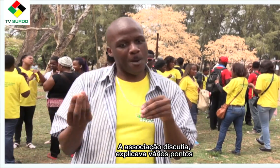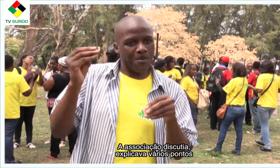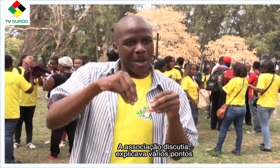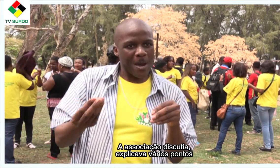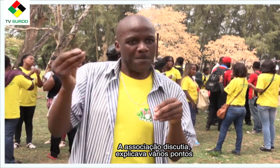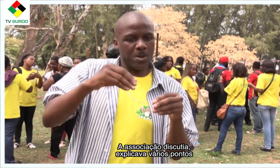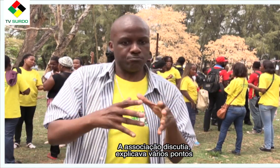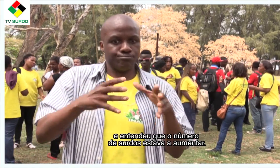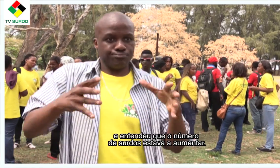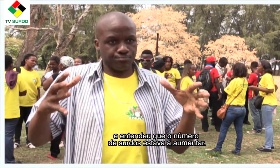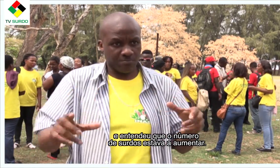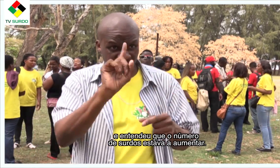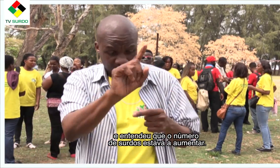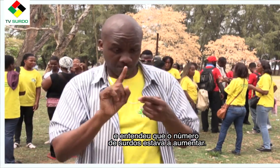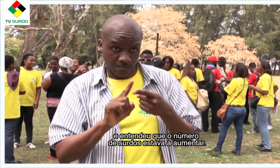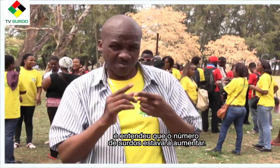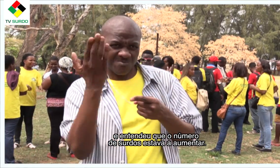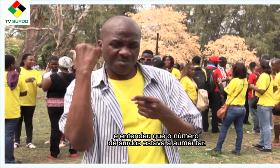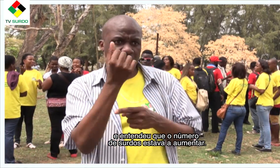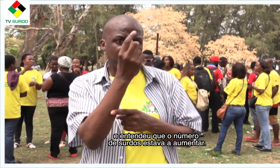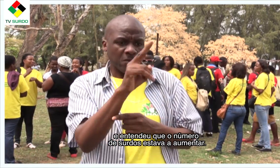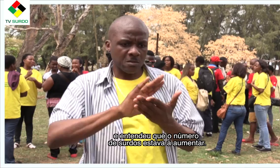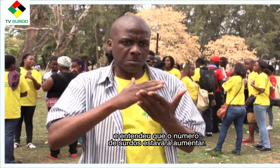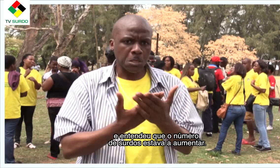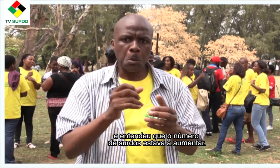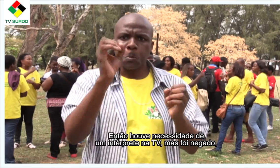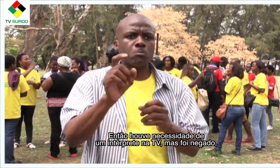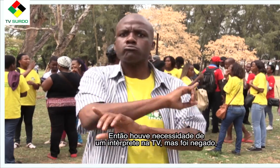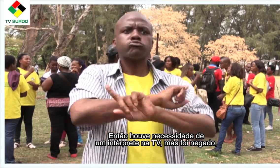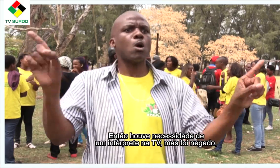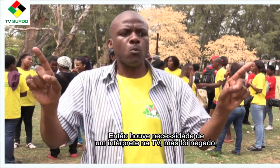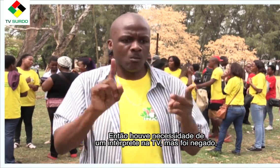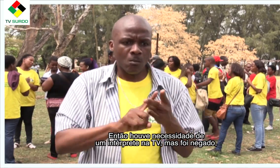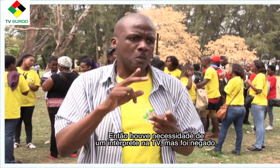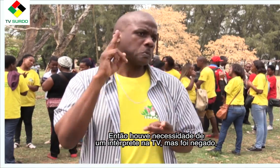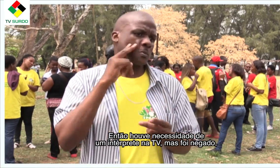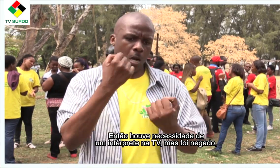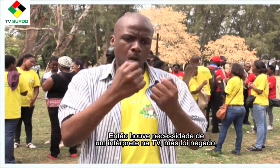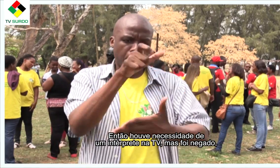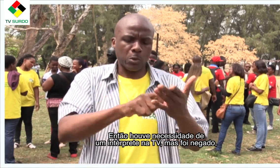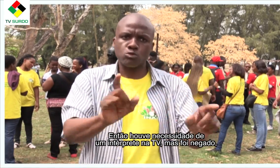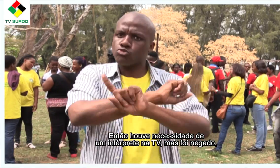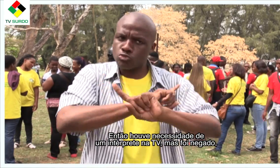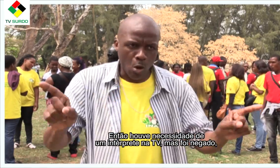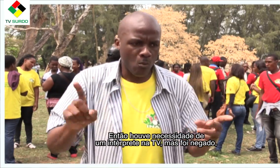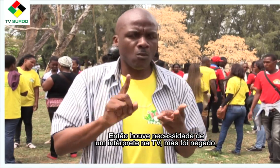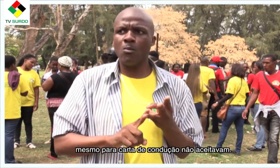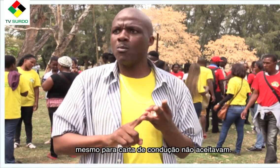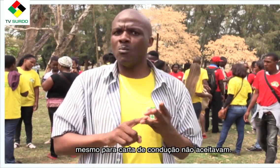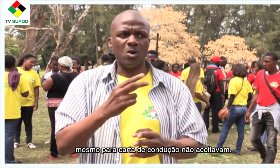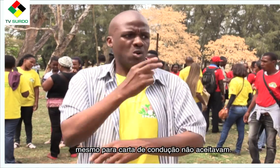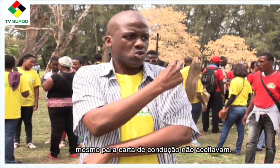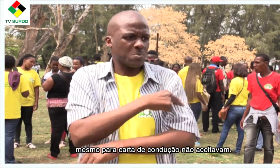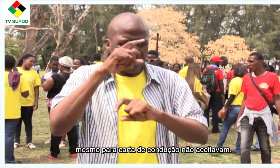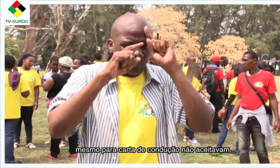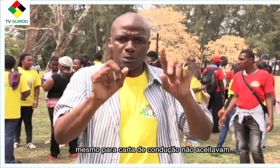entendeu que o número de surdos estava a aumentar. Então, houve necessidade de um intérprete na TV, mas foi negado.